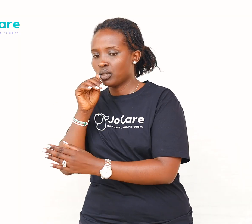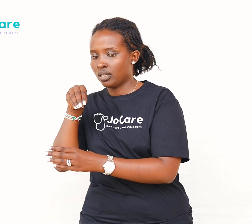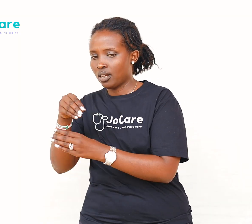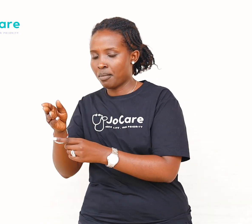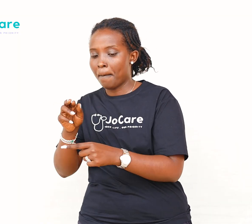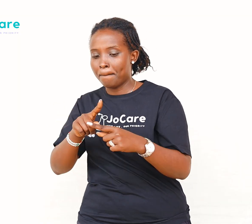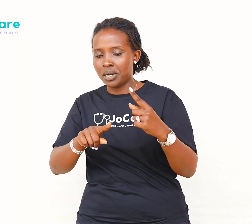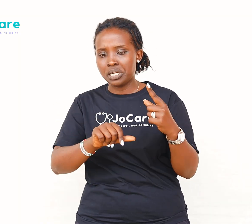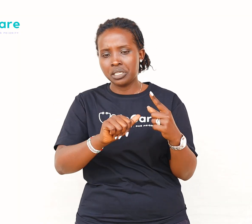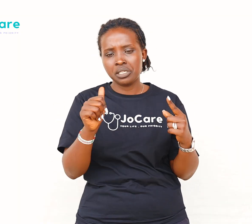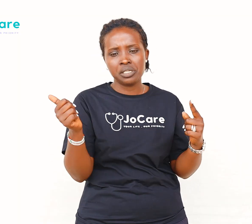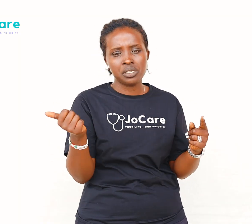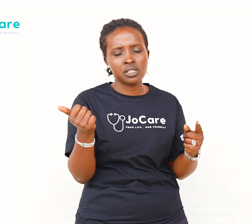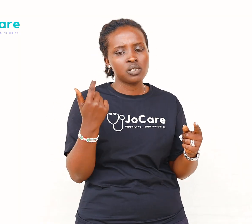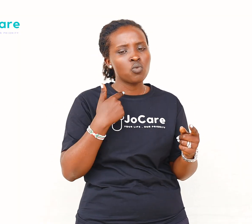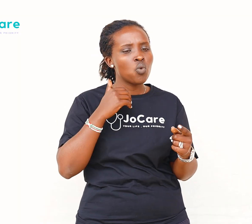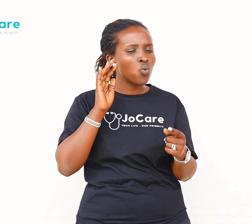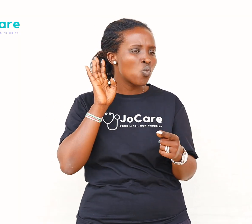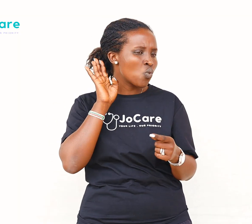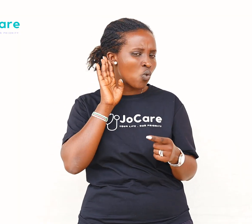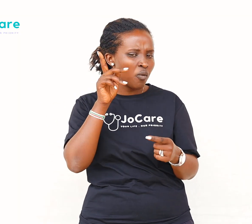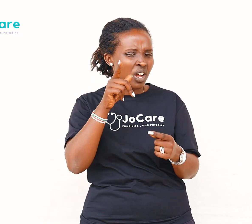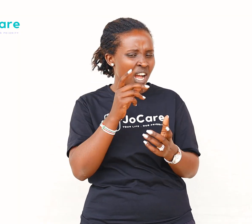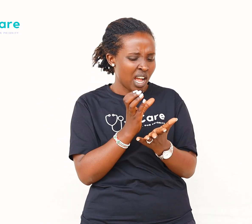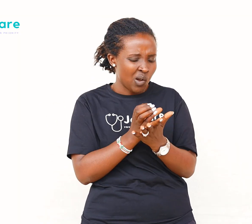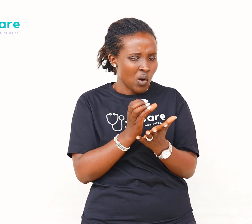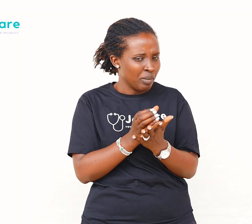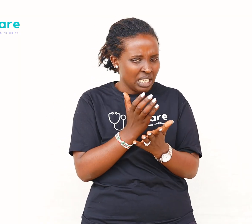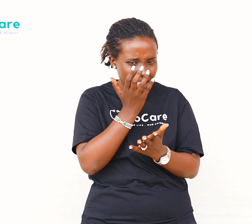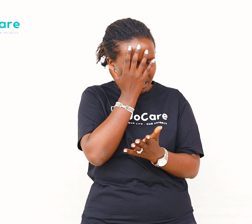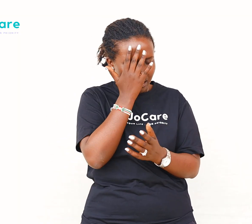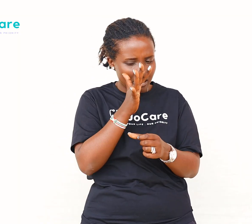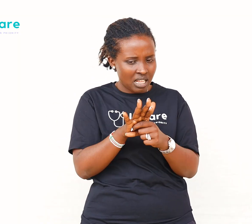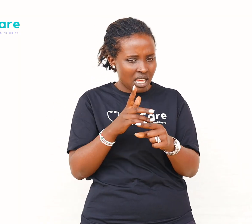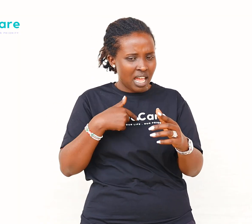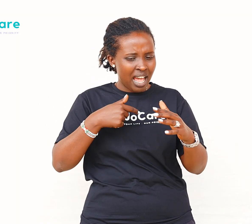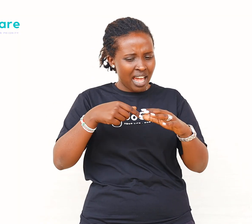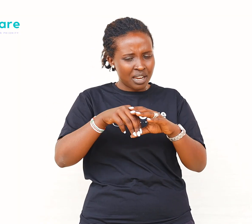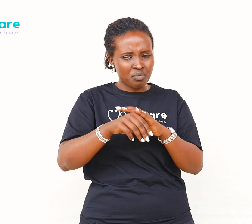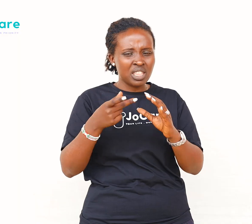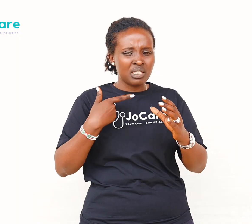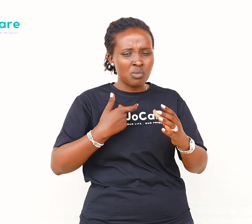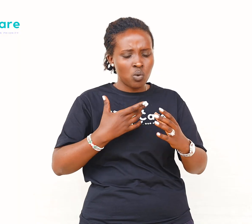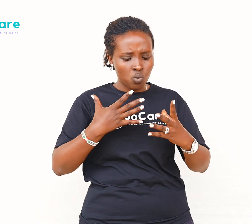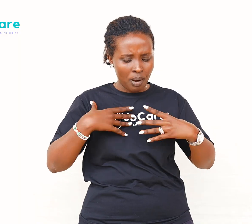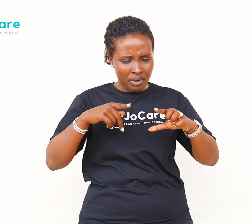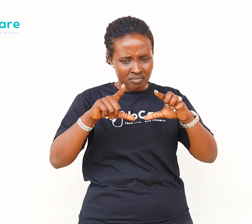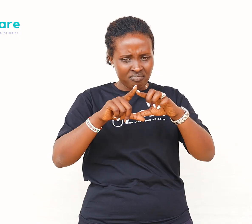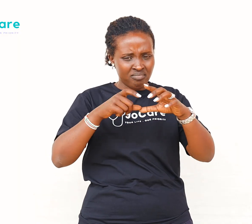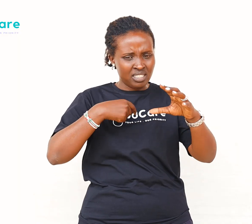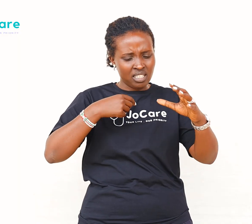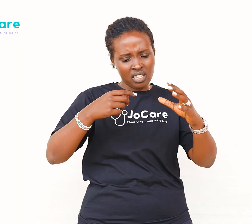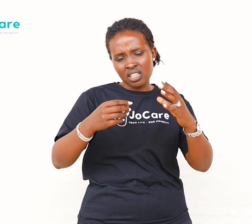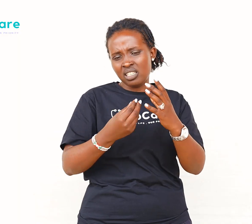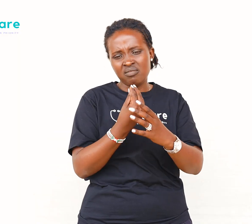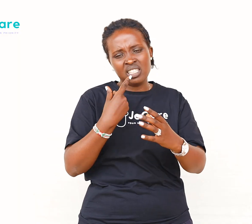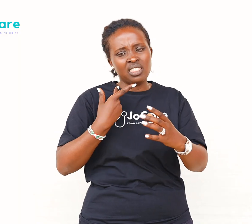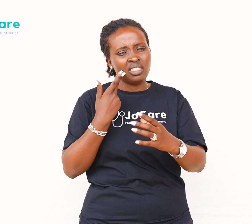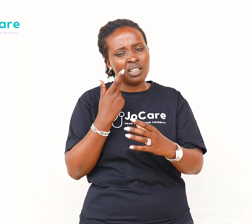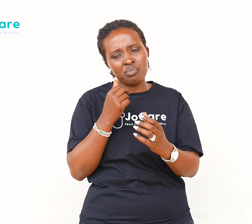se ukumva ko ka gakombe kakubangamiye, kuba karimo kakubangamiye, ko kari mu myanya y'ibanga mu gitsina.